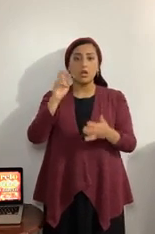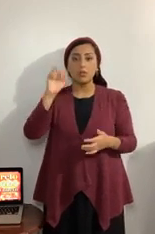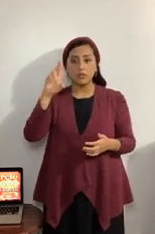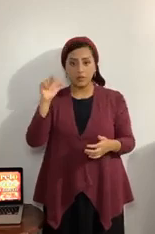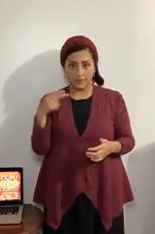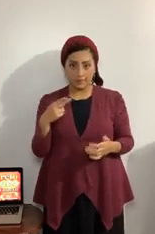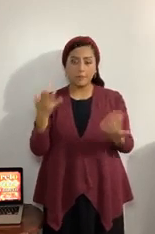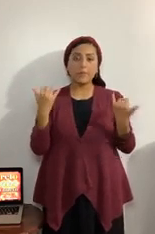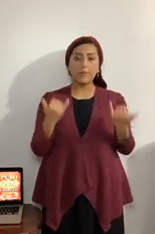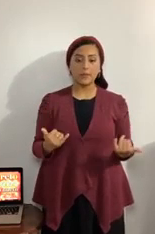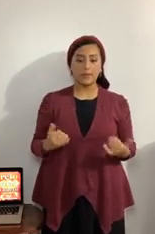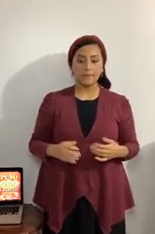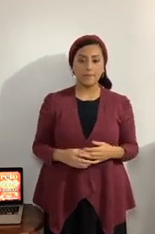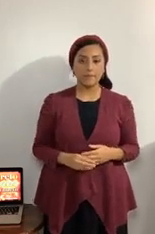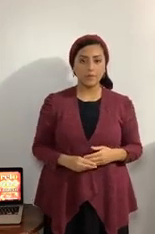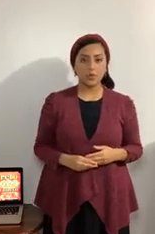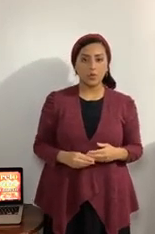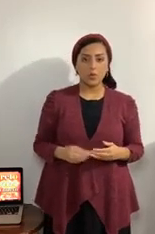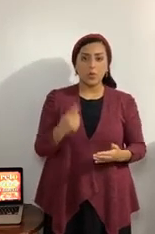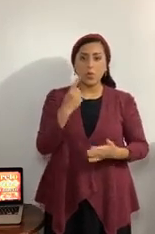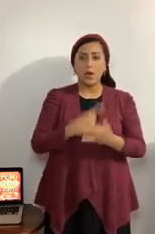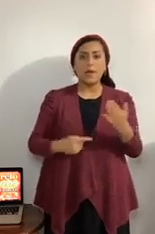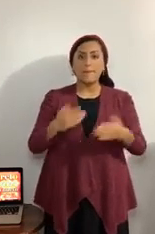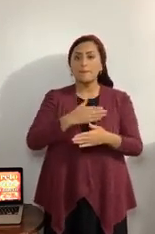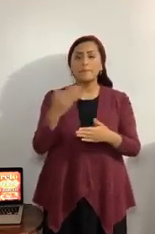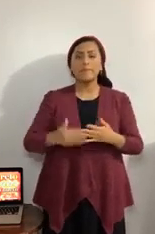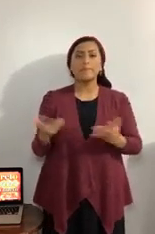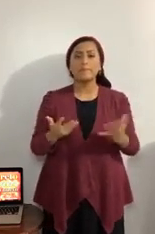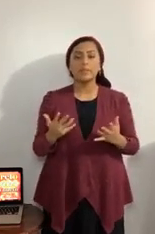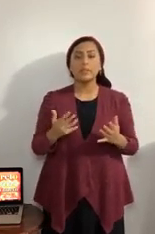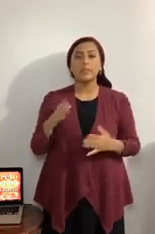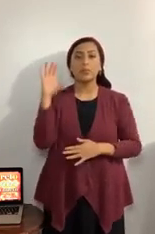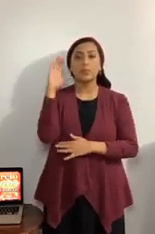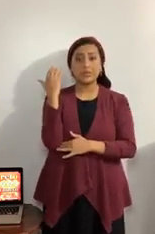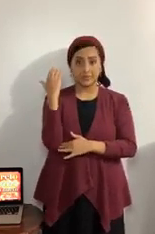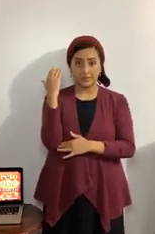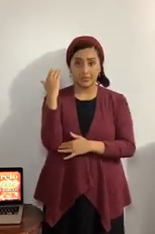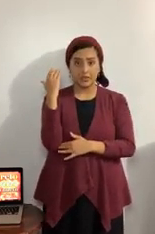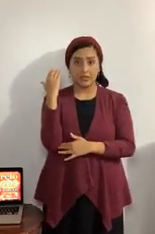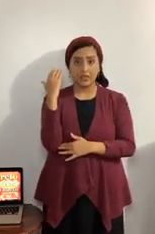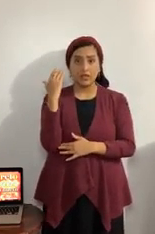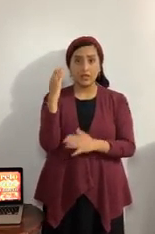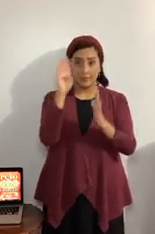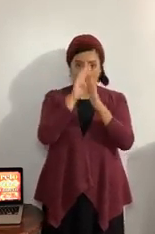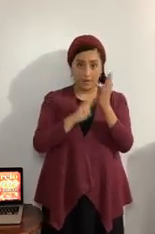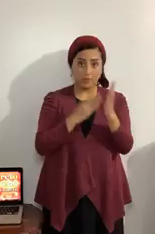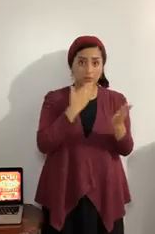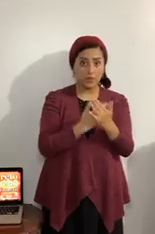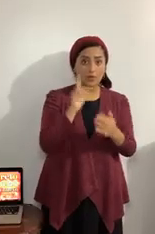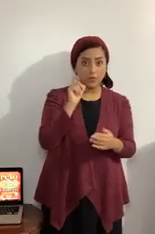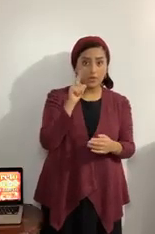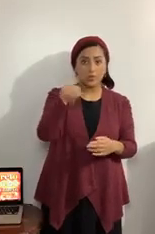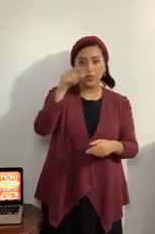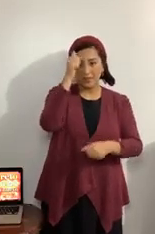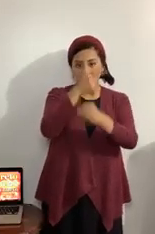Entonces, ¿qué podemos ir concluyendo? La Navidad es bíblico, para que entiendan nuestros nuevos hermanitos, por